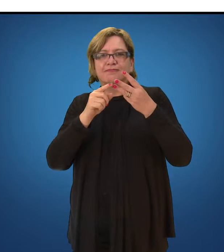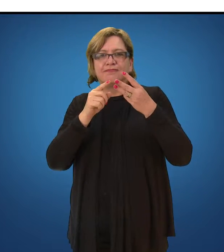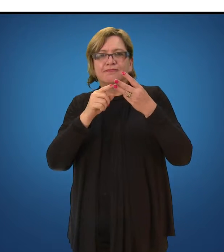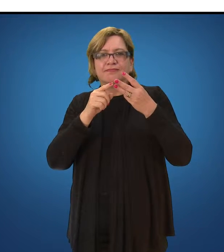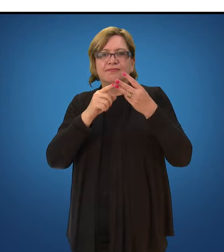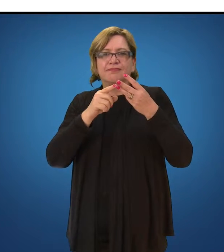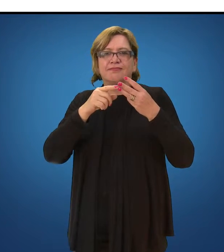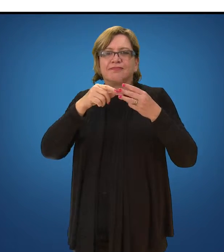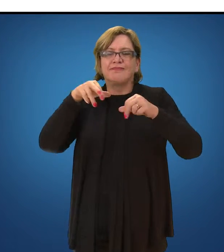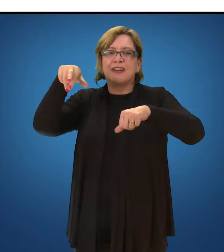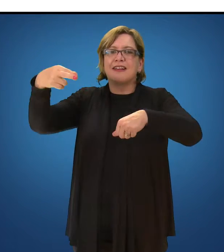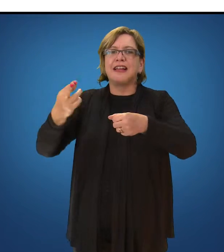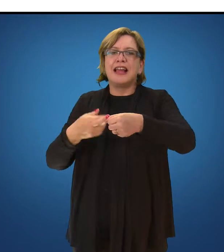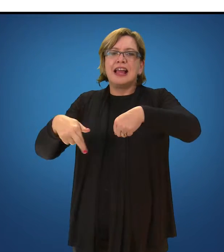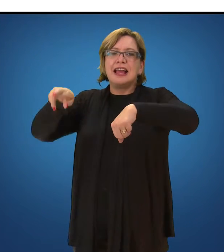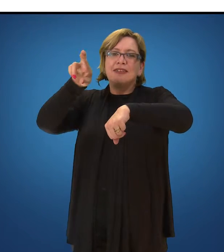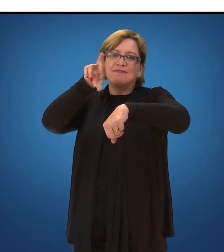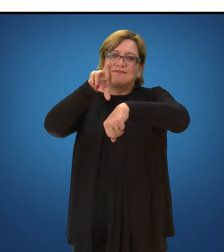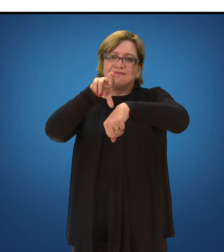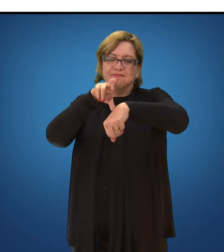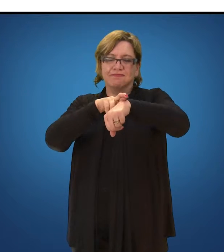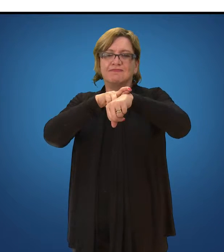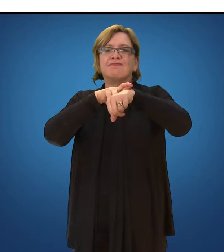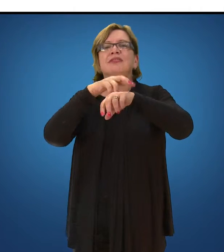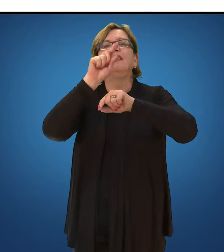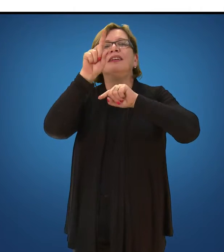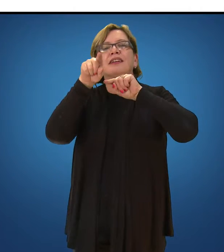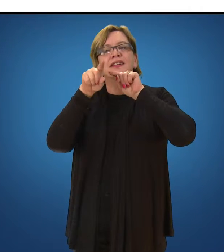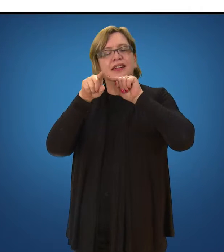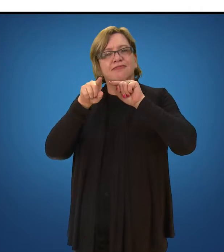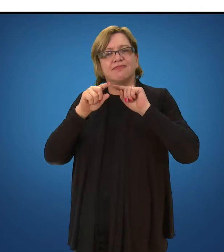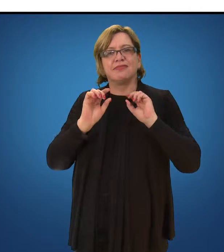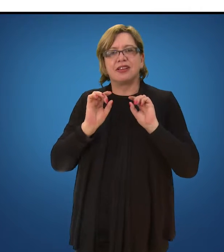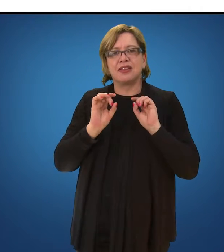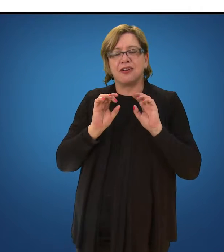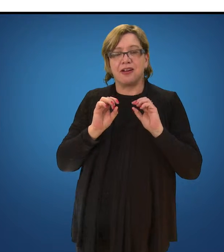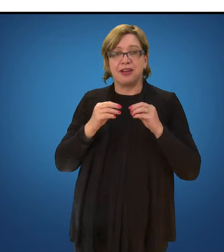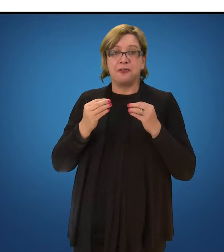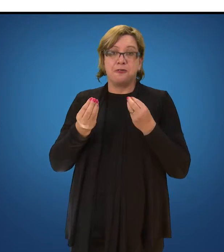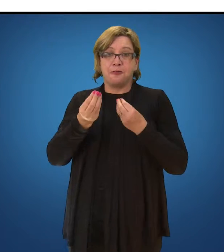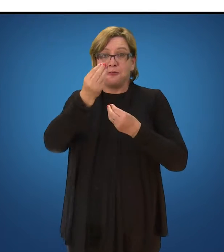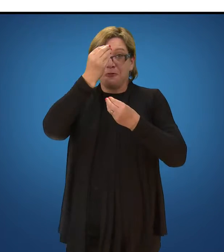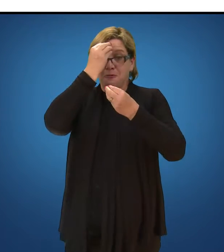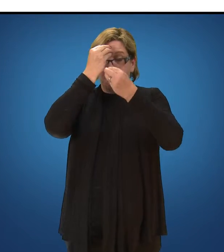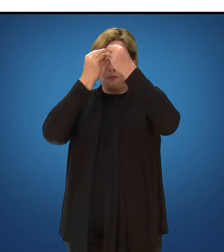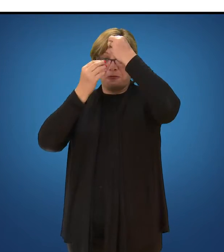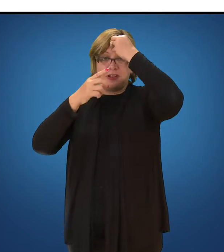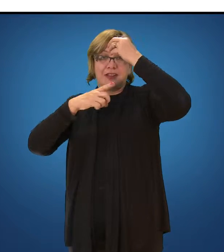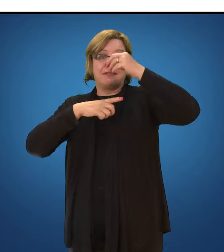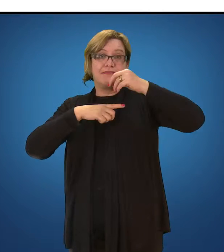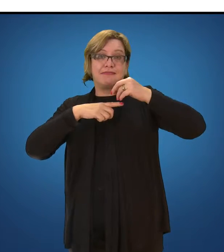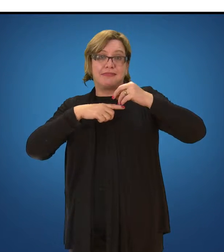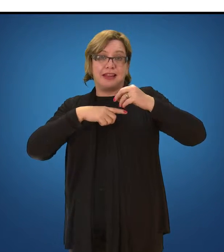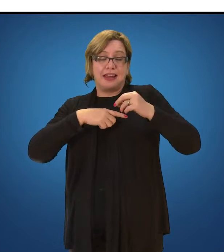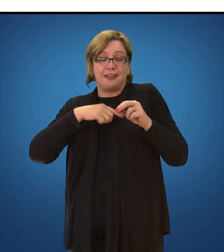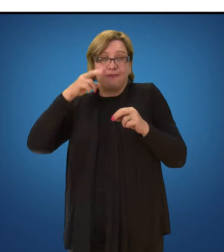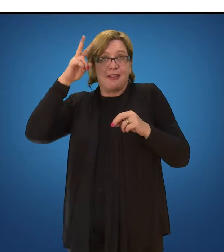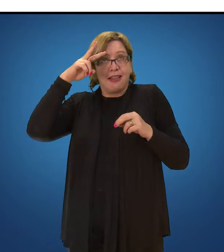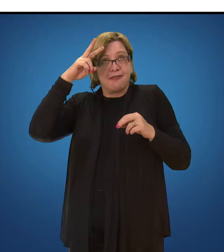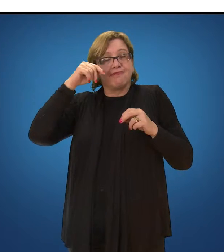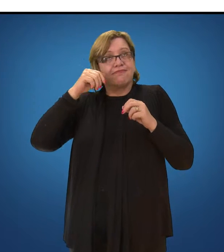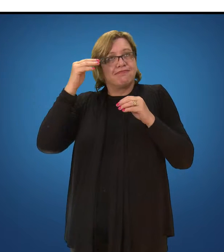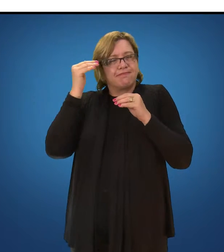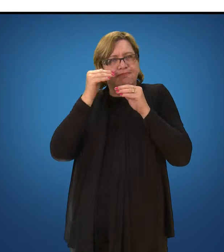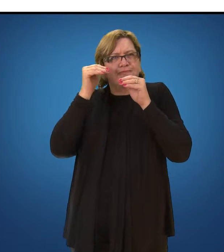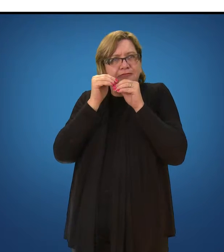chamada recuperação. Não basta que nós tenhamos, então, registrado